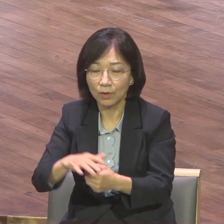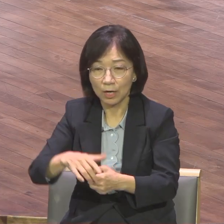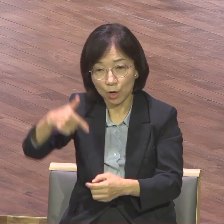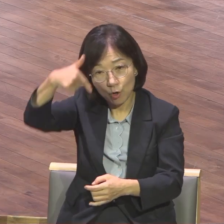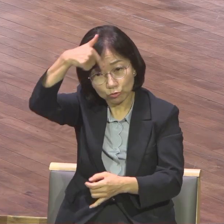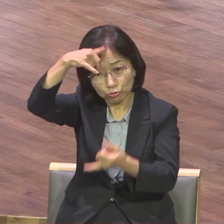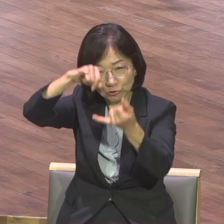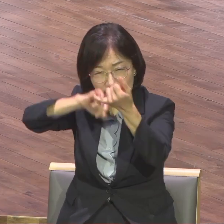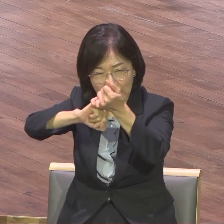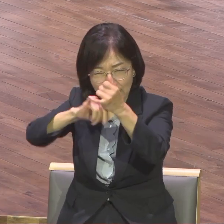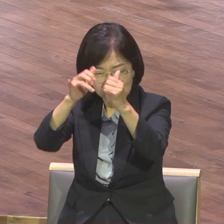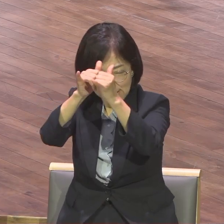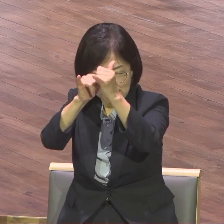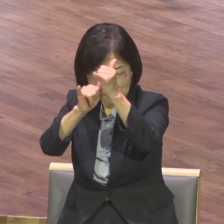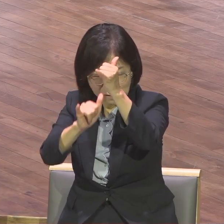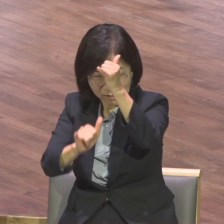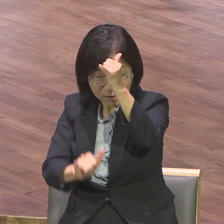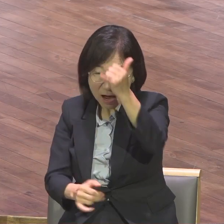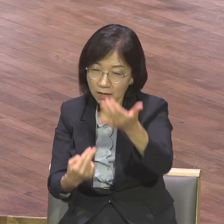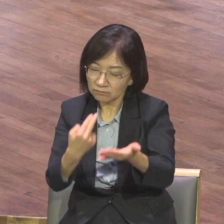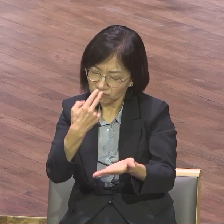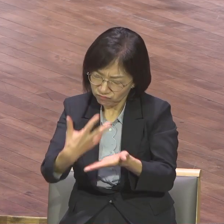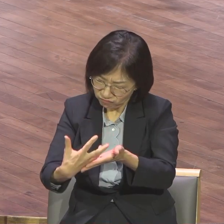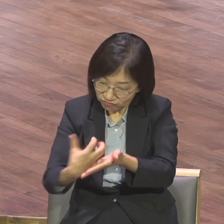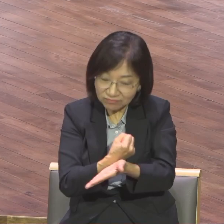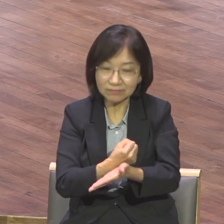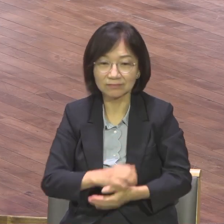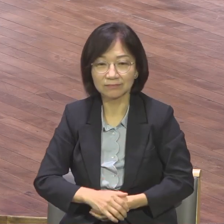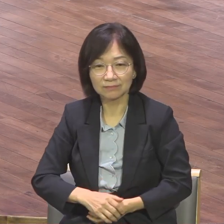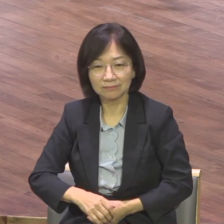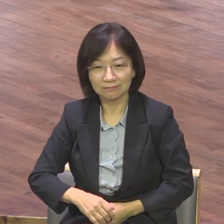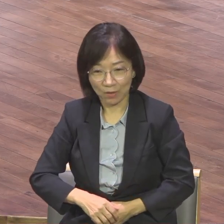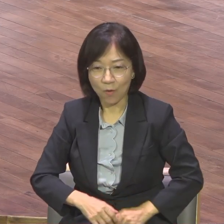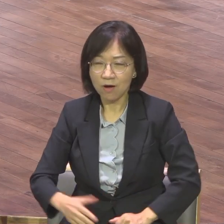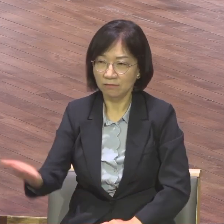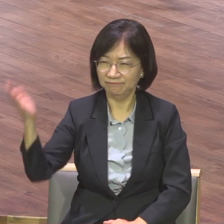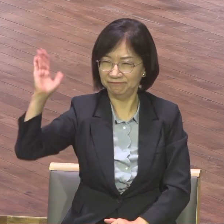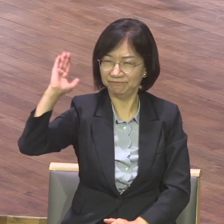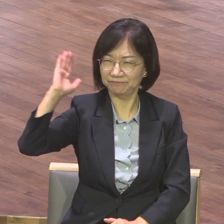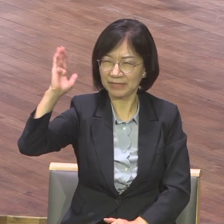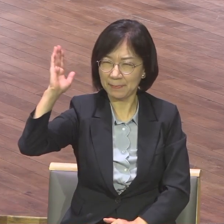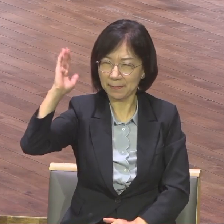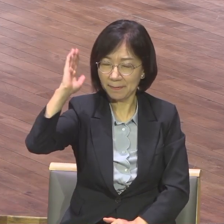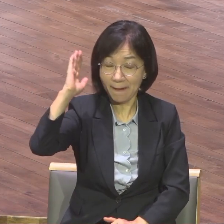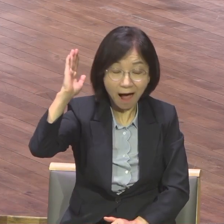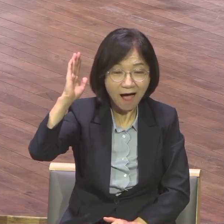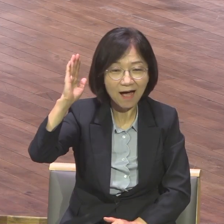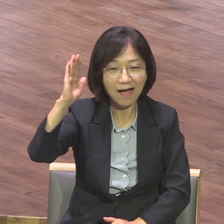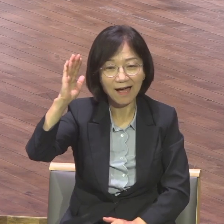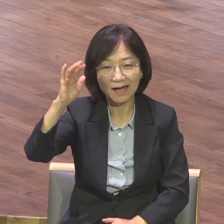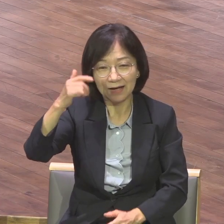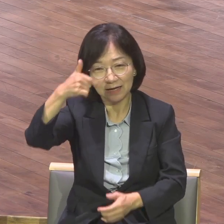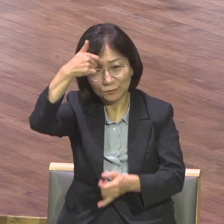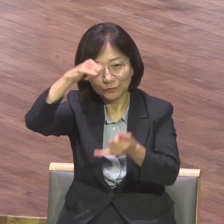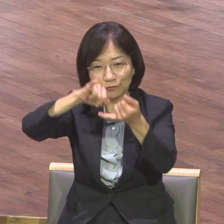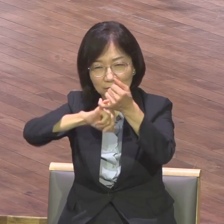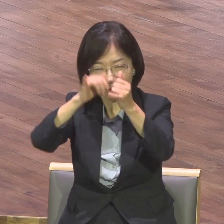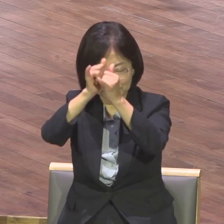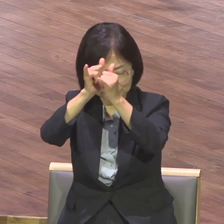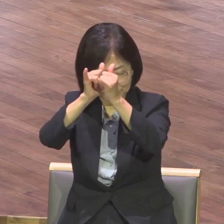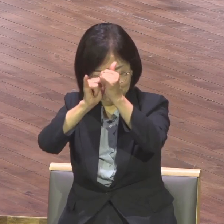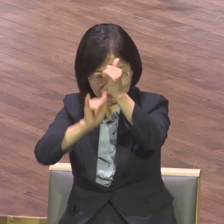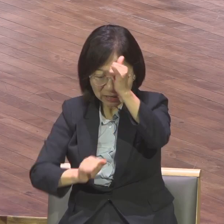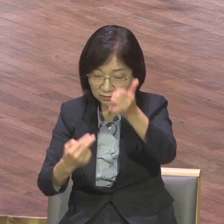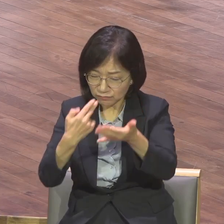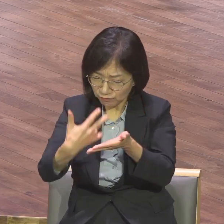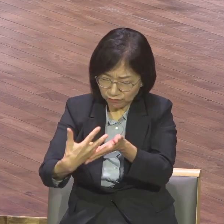역사를 깨뚫고 있다는 것입니다. 구약을 쫙 깨뚫고, 그리고 이것을 어떻게 해석했냐? 그리스도 중심으로 해석한